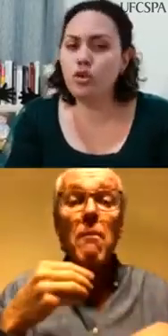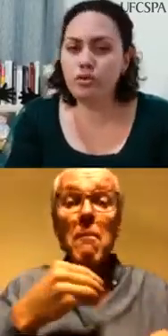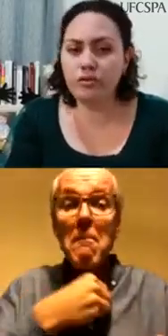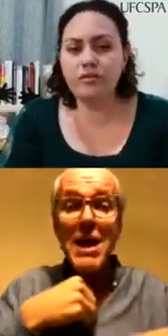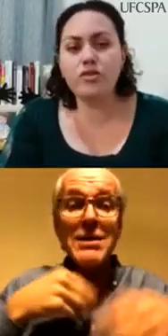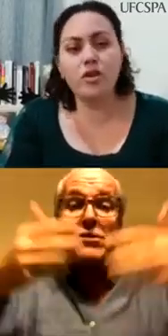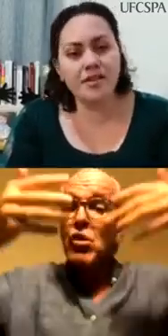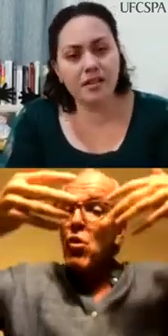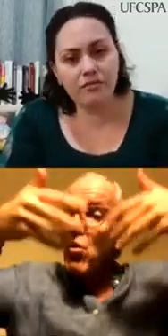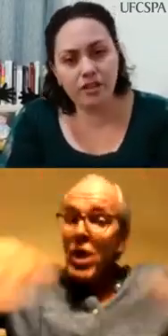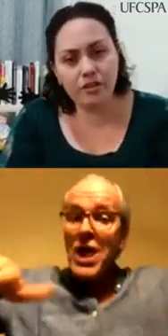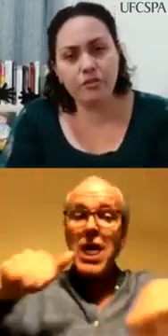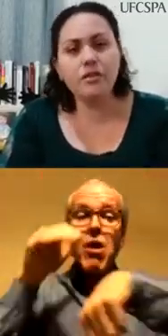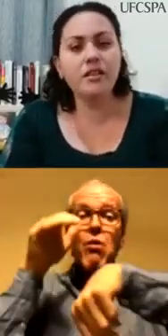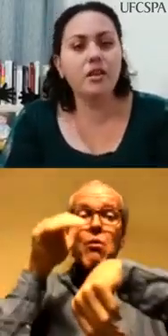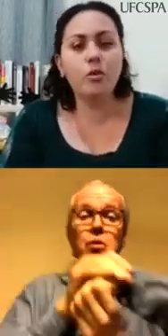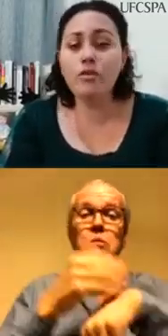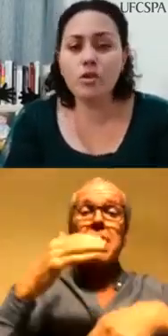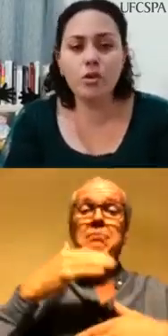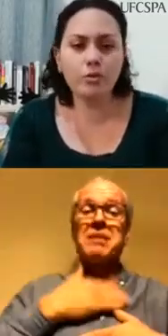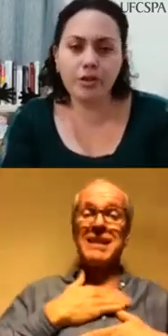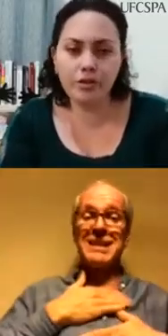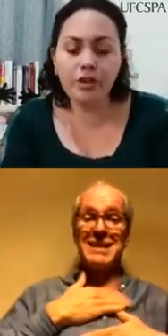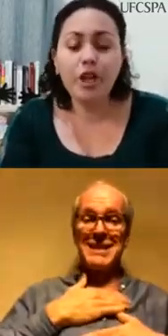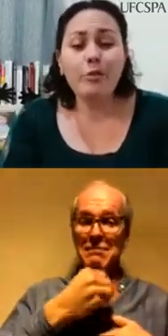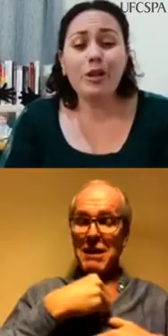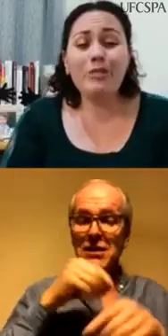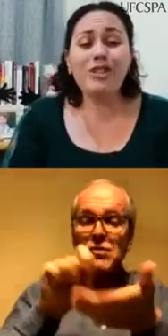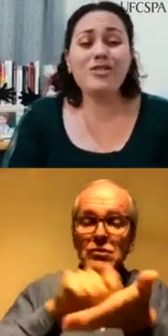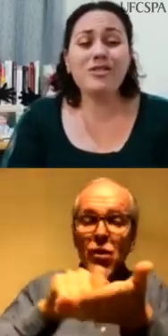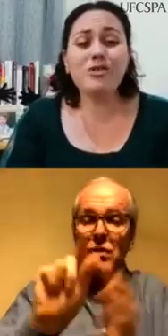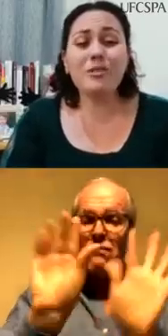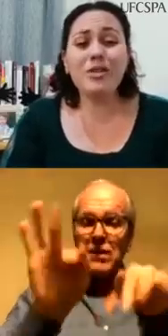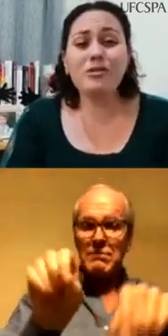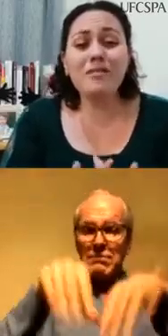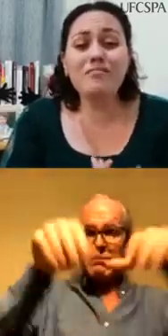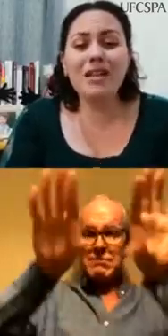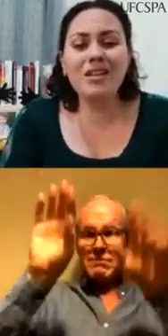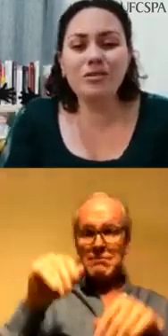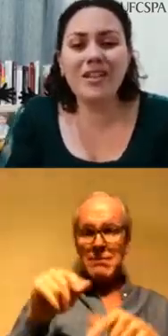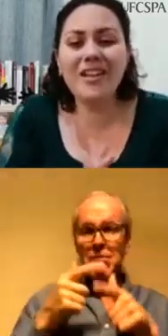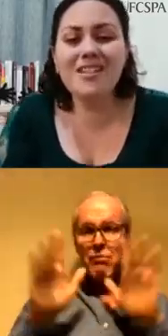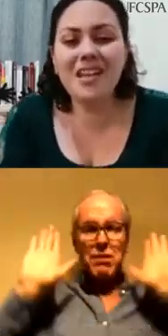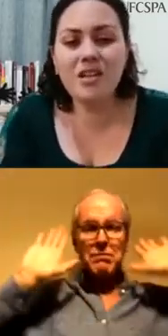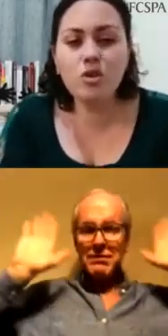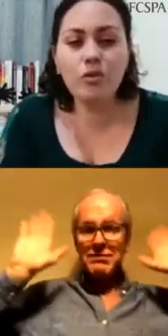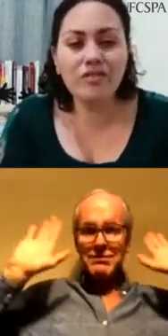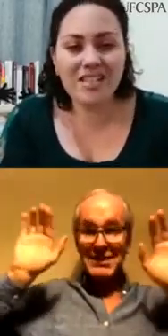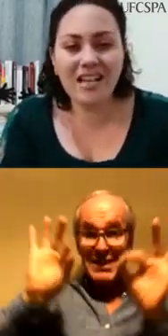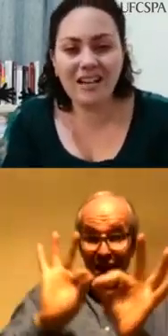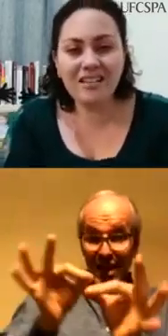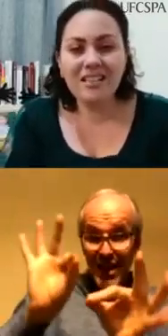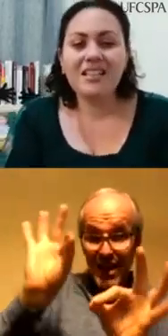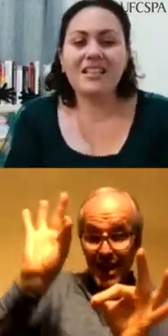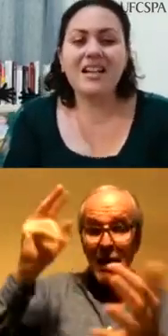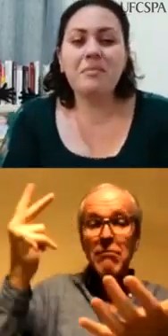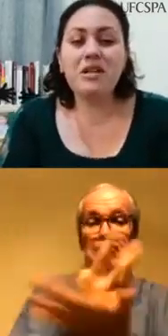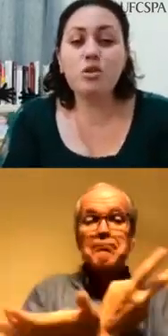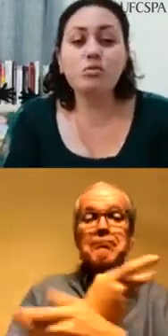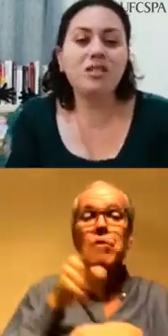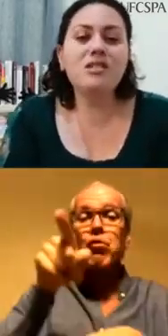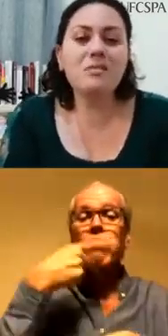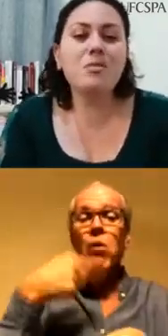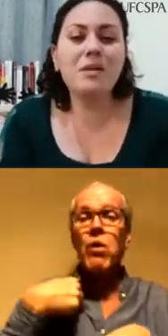que, de novo, ele só escreveu e não conversou comigo. Porque muitas vezes o médico tem medo, tem receio de conversar e